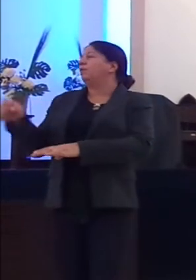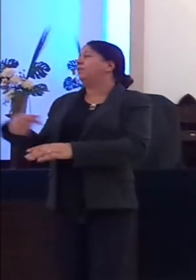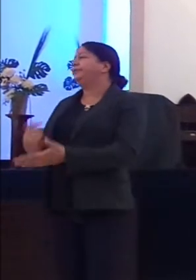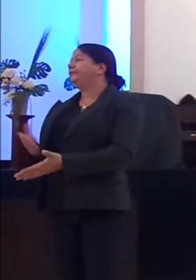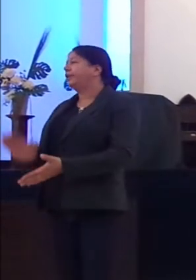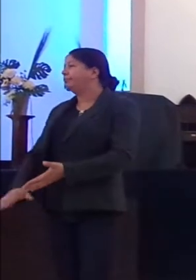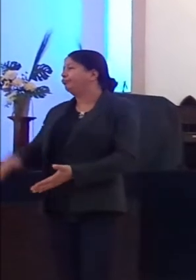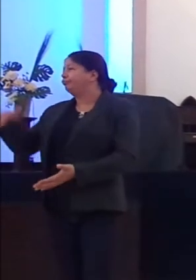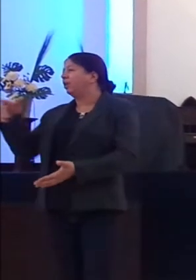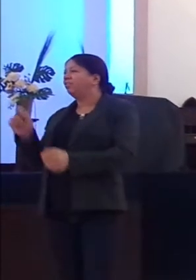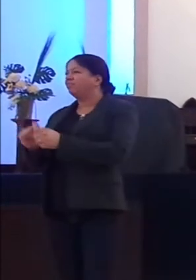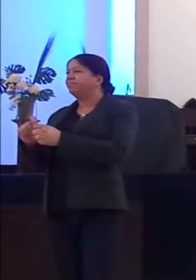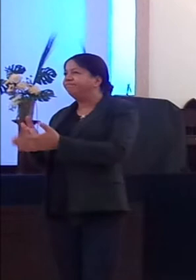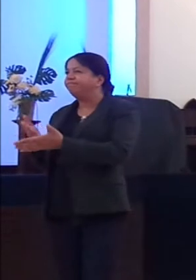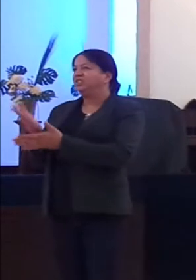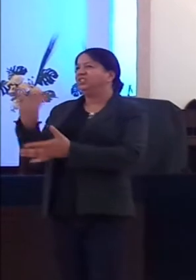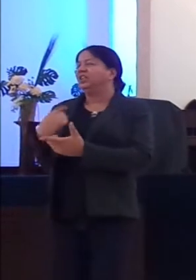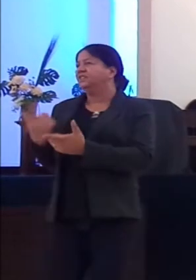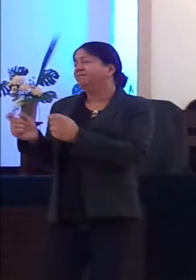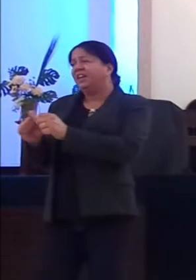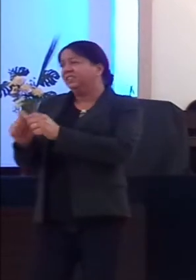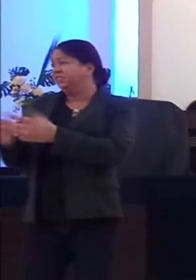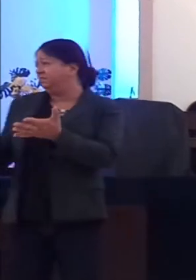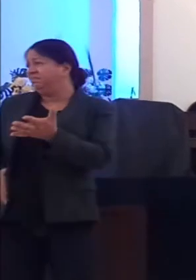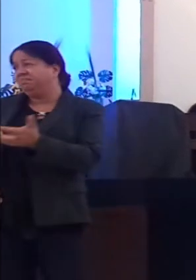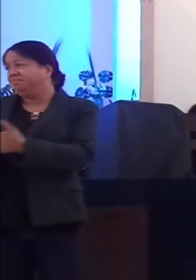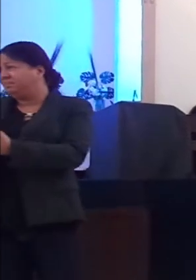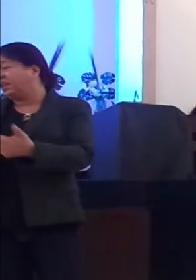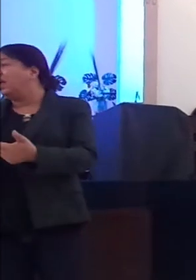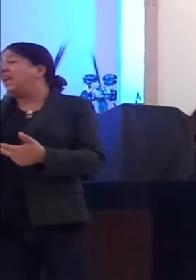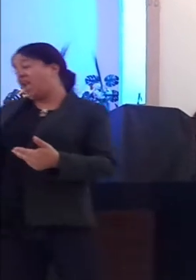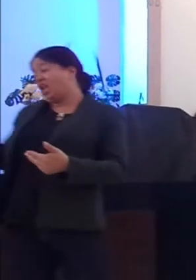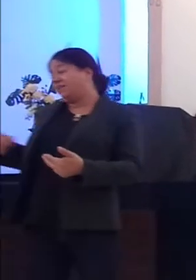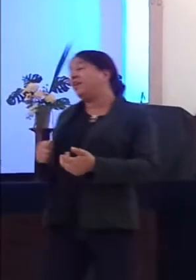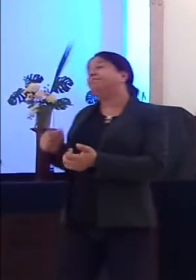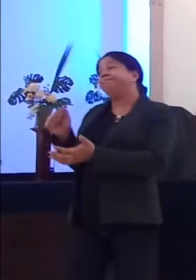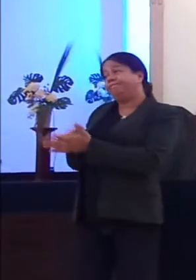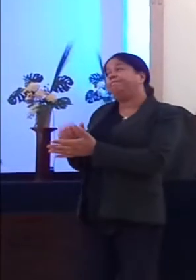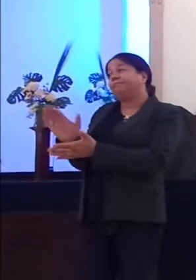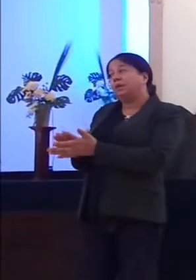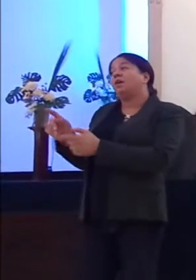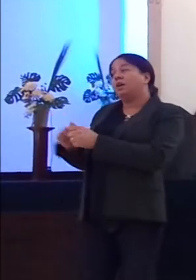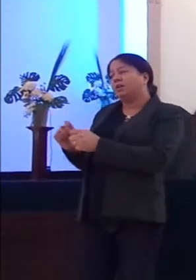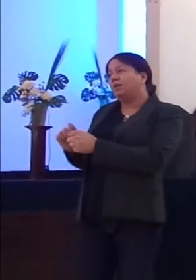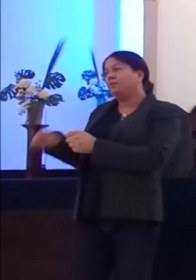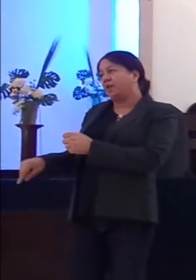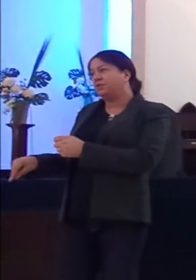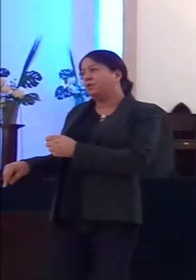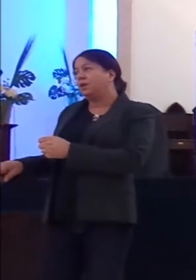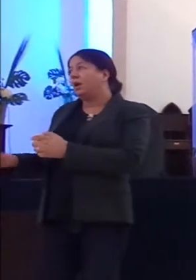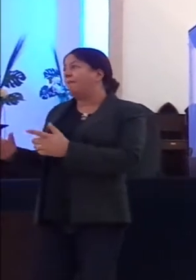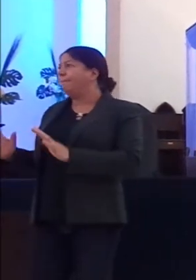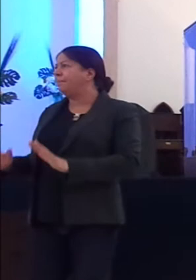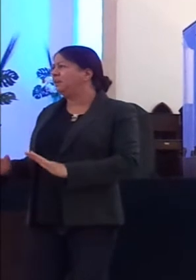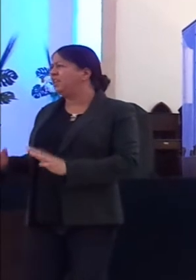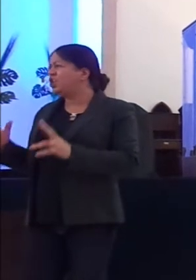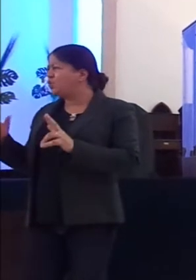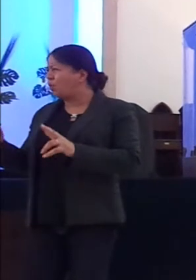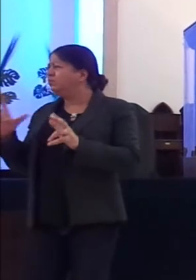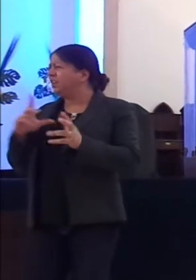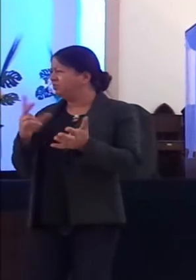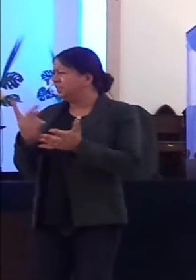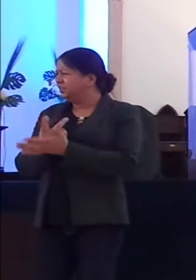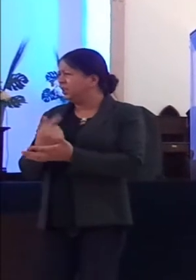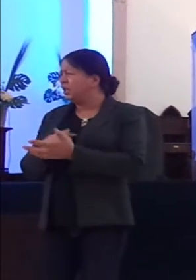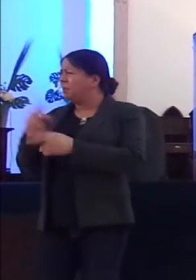barbaridade. Tem que pagar pelo que fizeram? Tem. Mas não do jeito que nós estamos fazendo, de